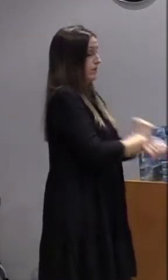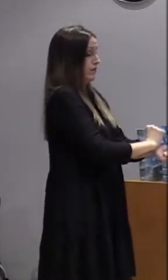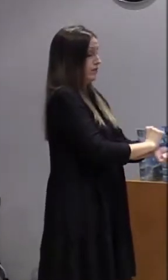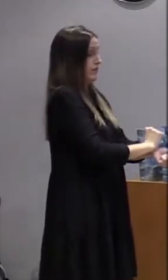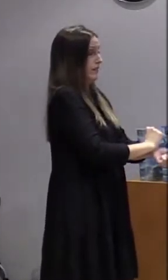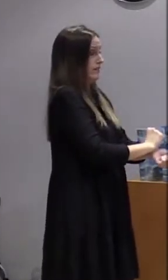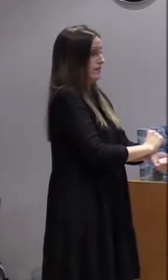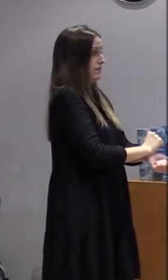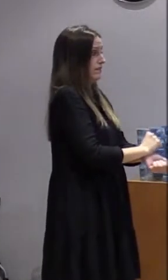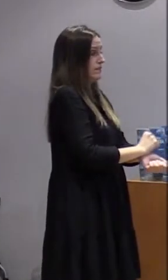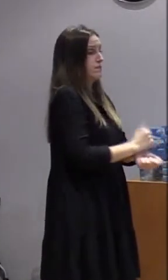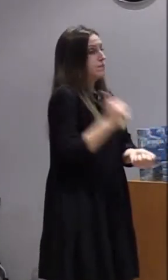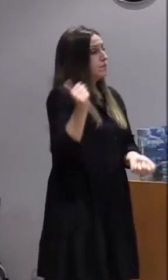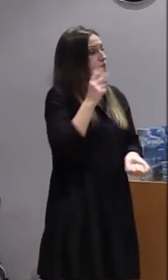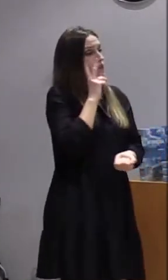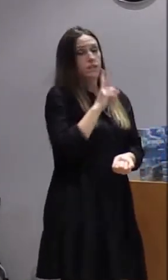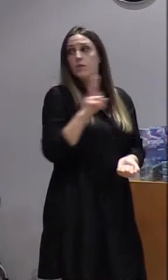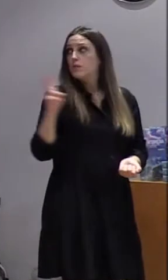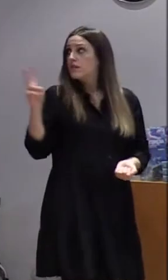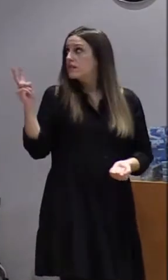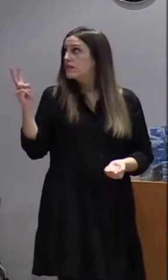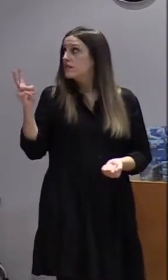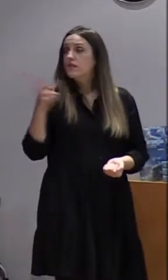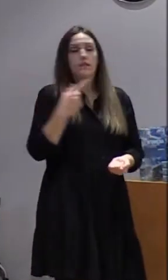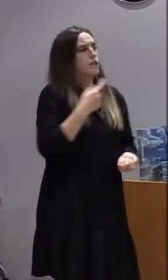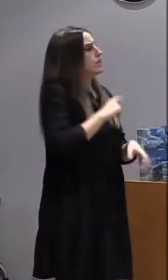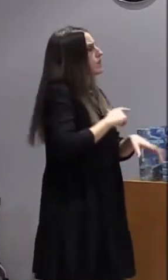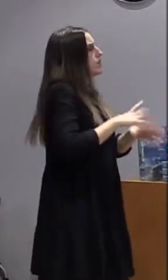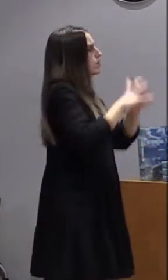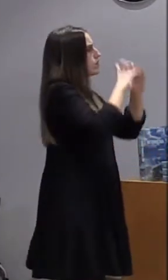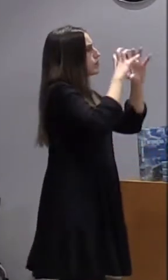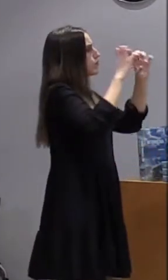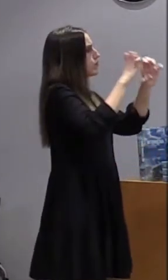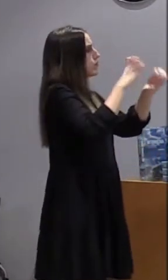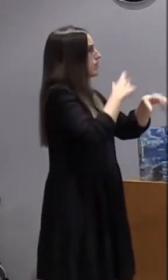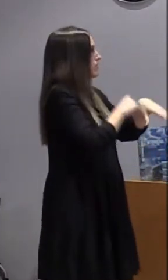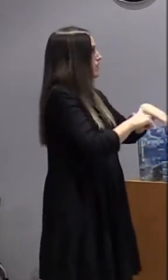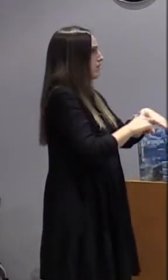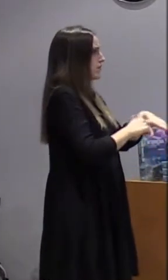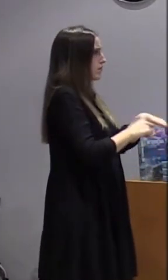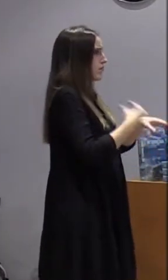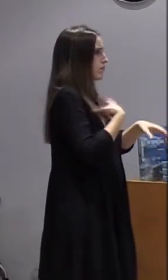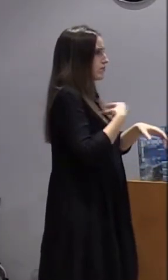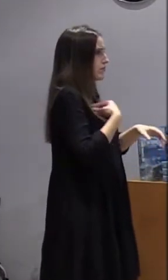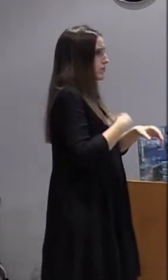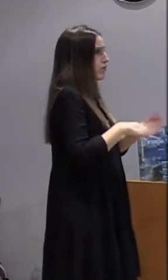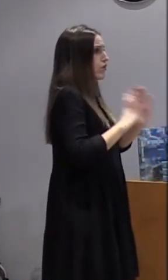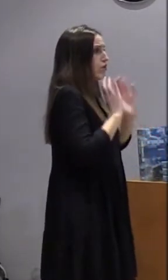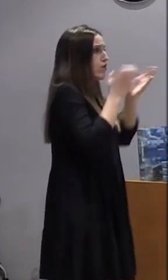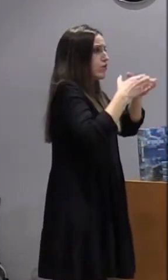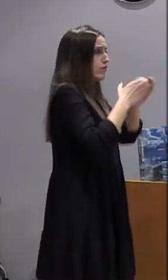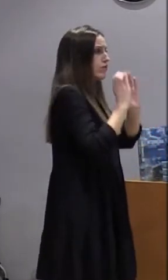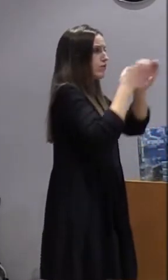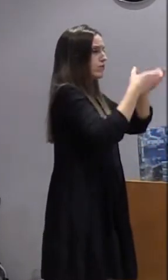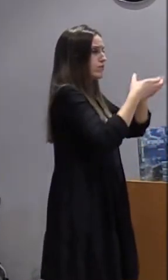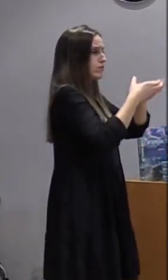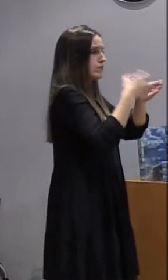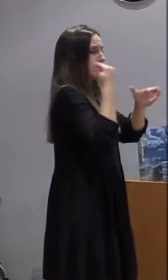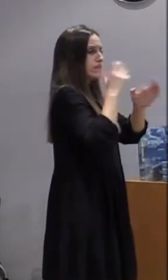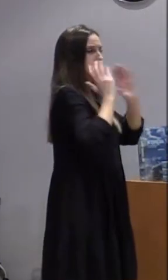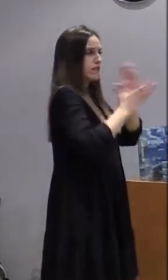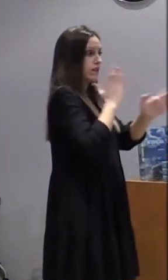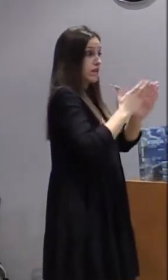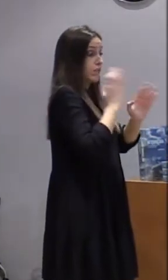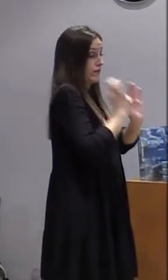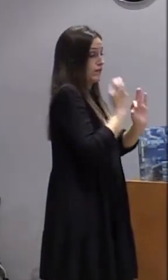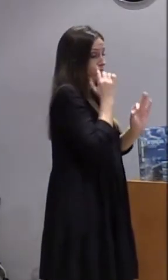veis el mismo tipo de nubes. Lo que os decía antes, los cúmulos son habitualmente, y en esta época en